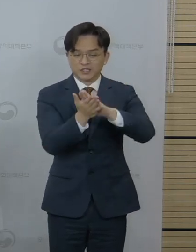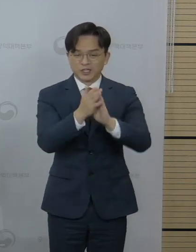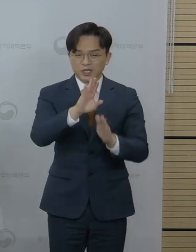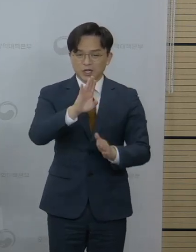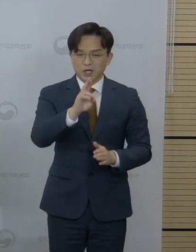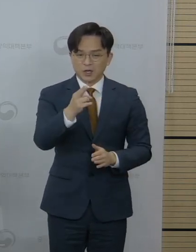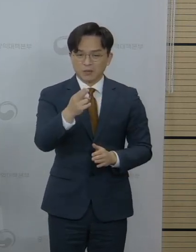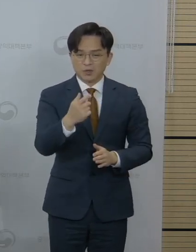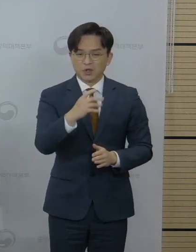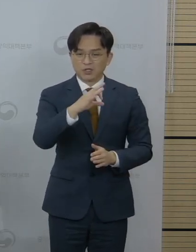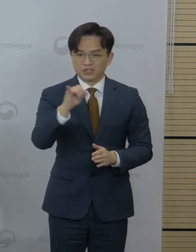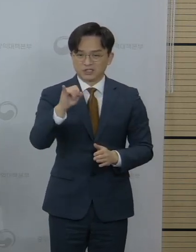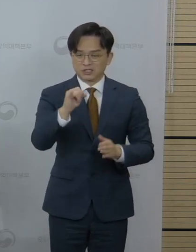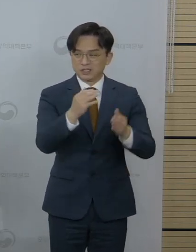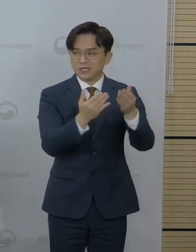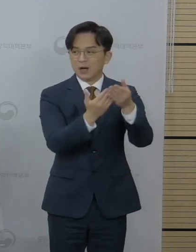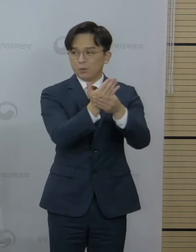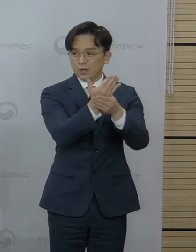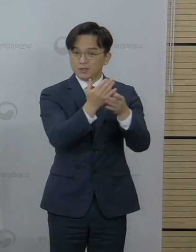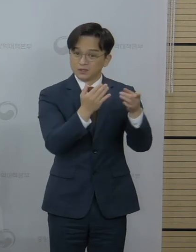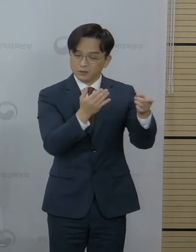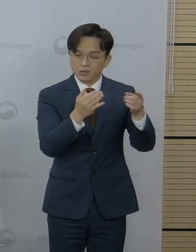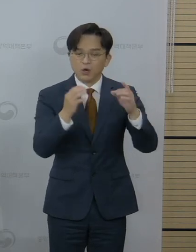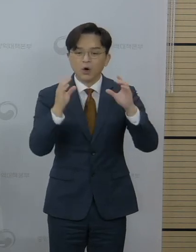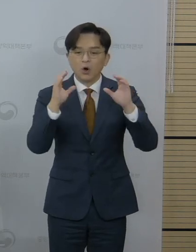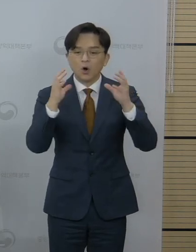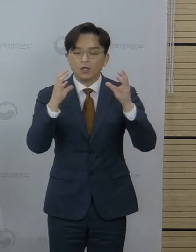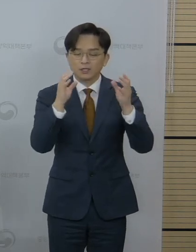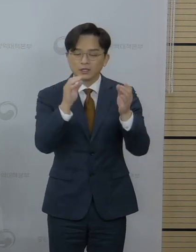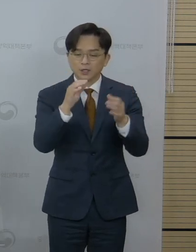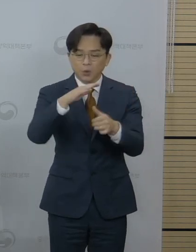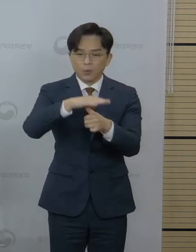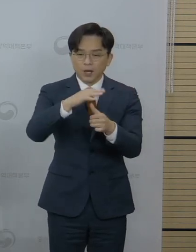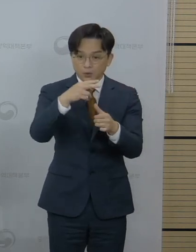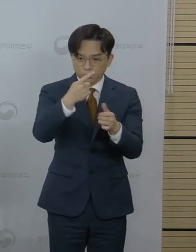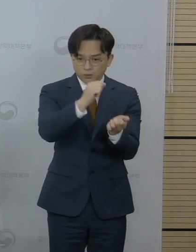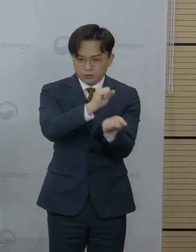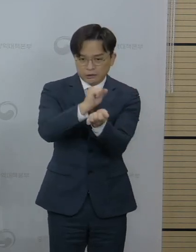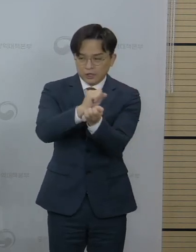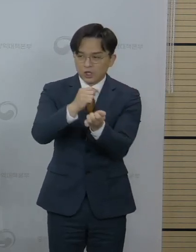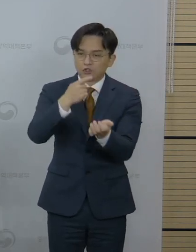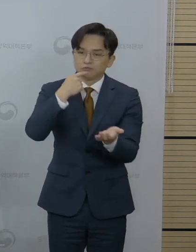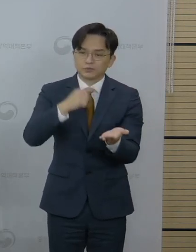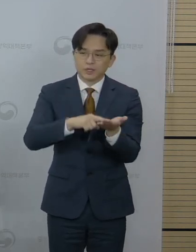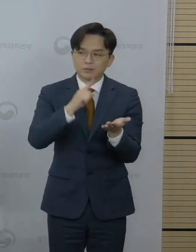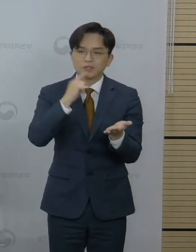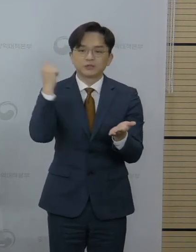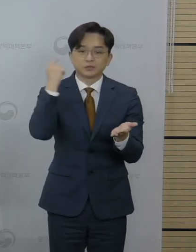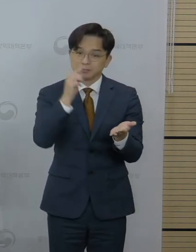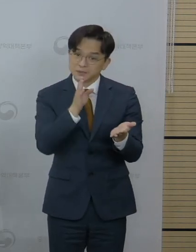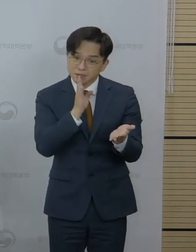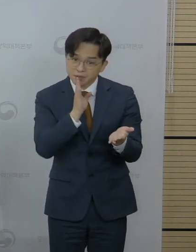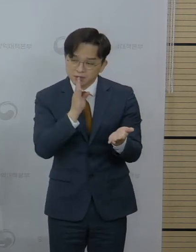질문 하나와 영국 통계청에서 코로나19 환자의 10%가 3개월이 지나도 후유증을 겪는다고